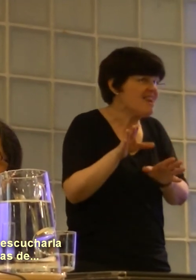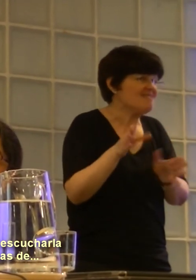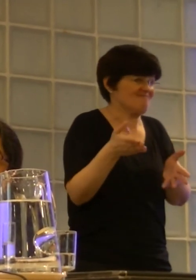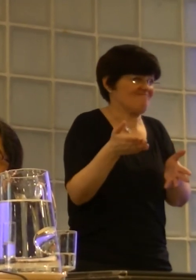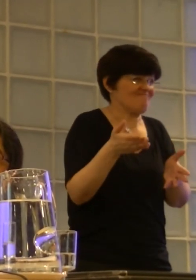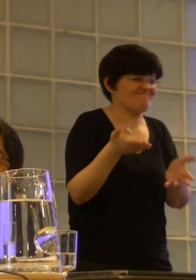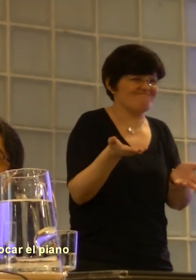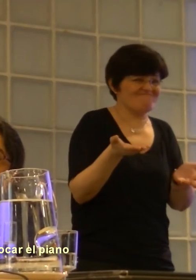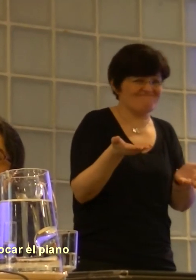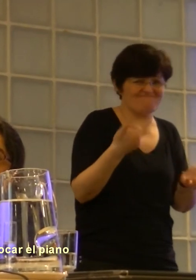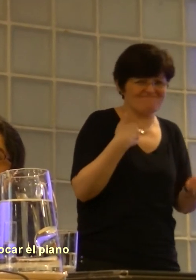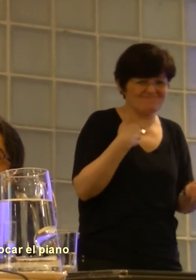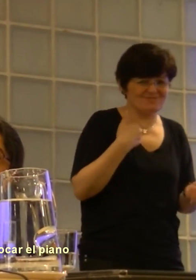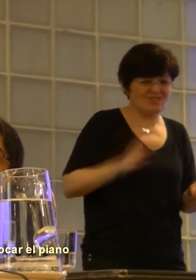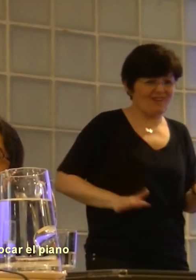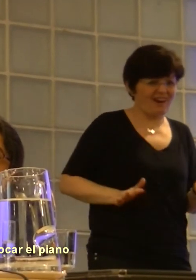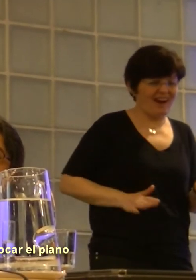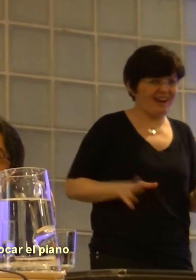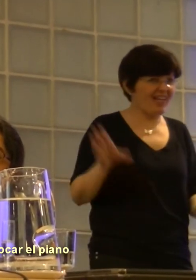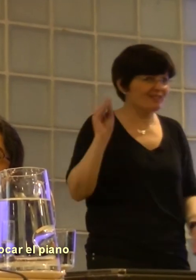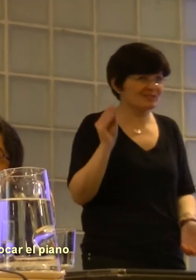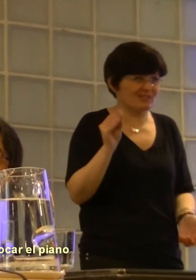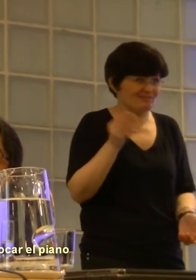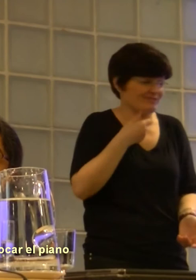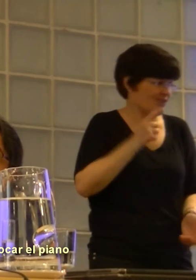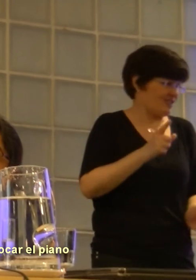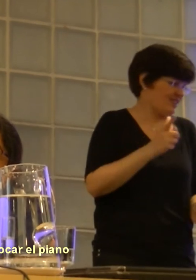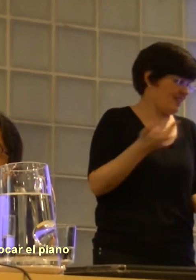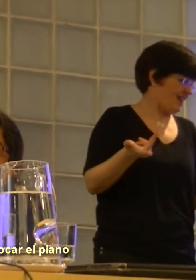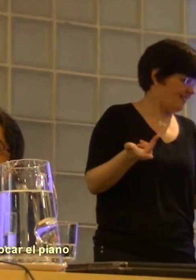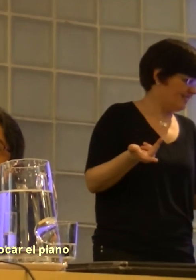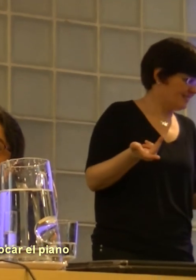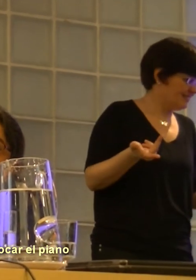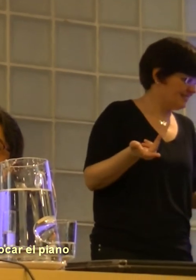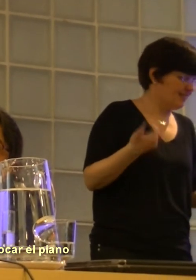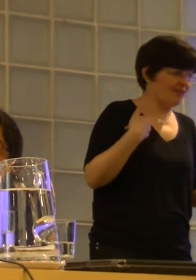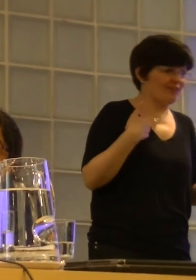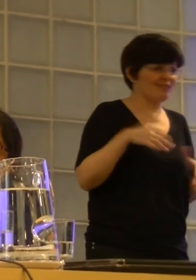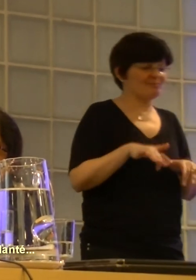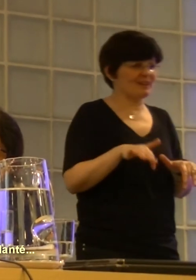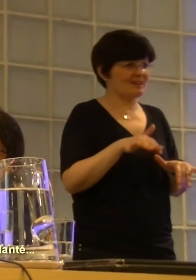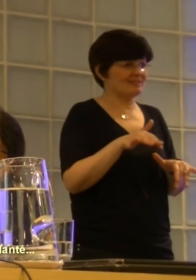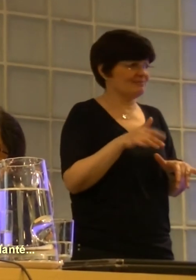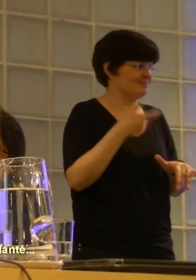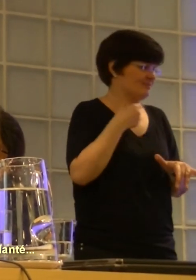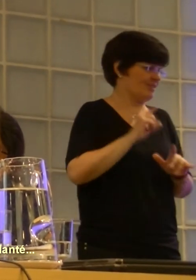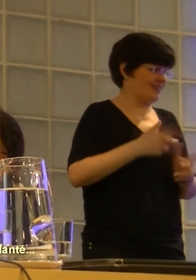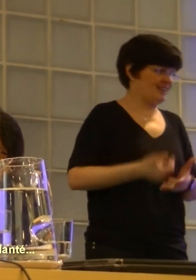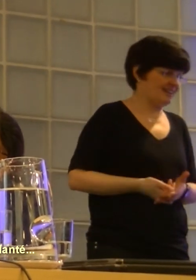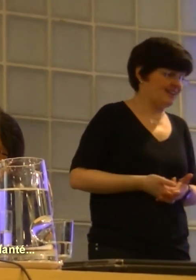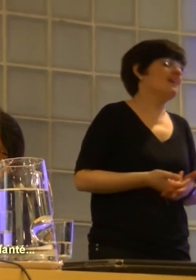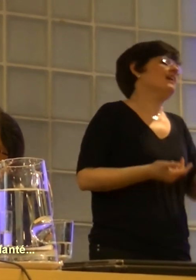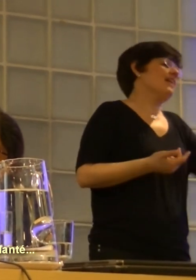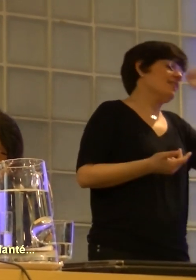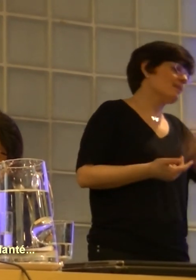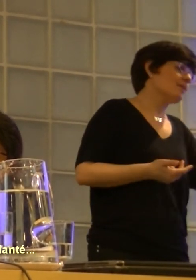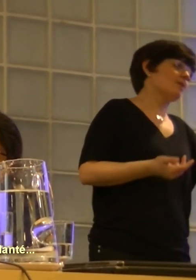me iban las ganas de escuchar algo, una obra o de tocar el piano. Pero bueno, cuando me